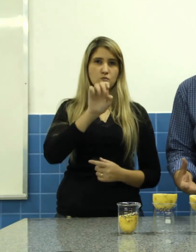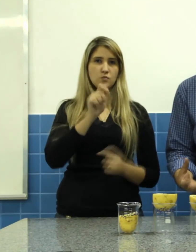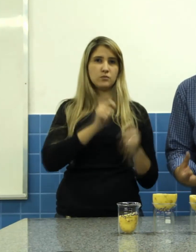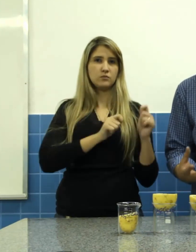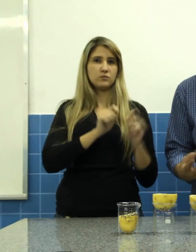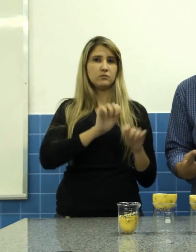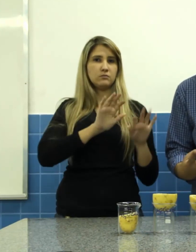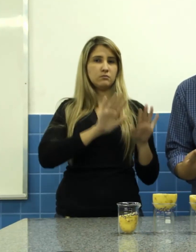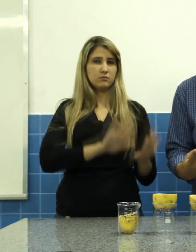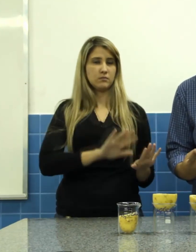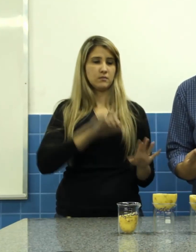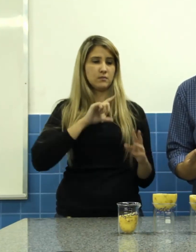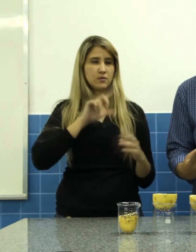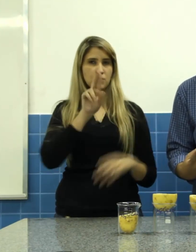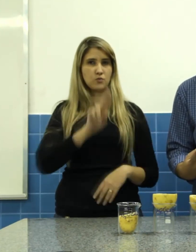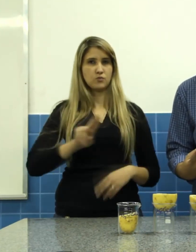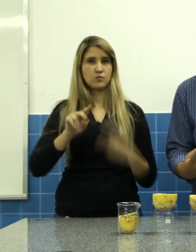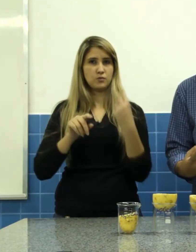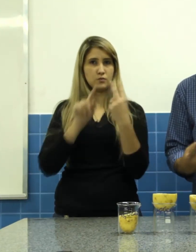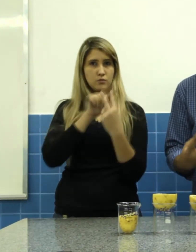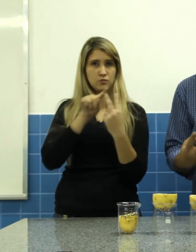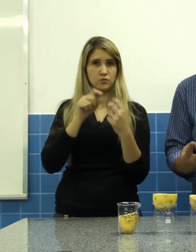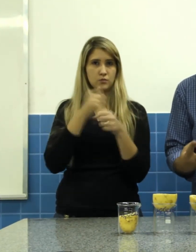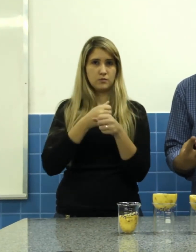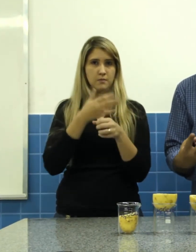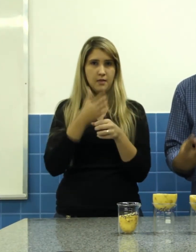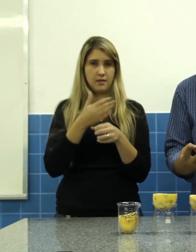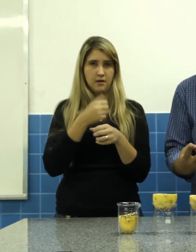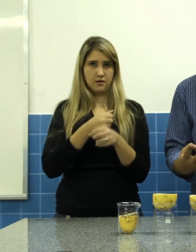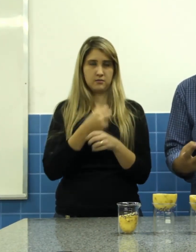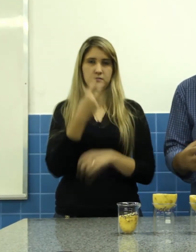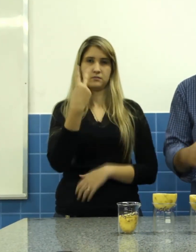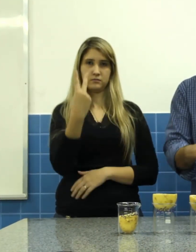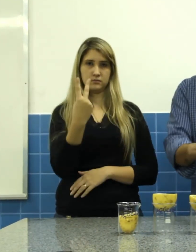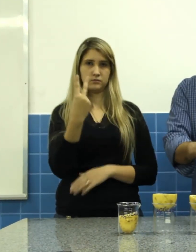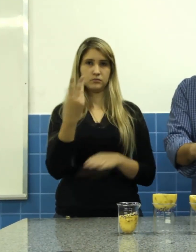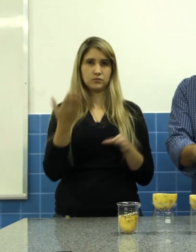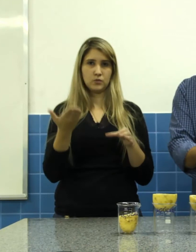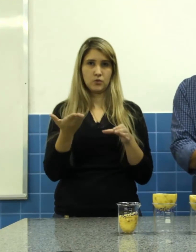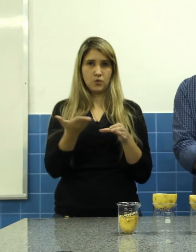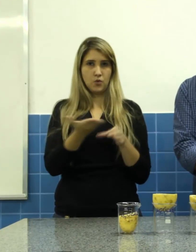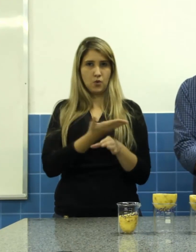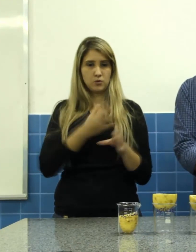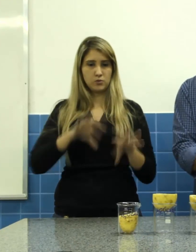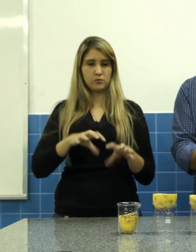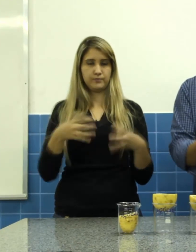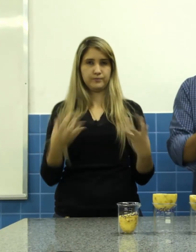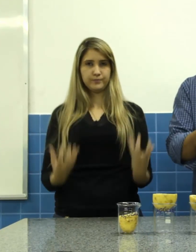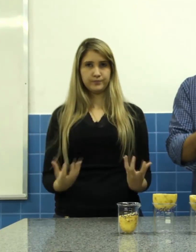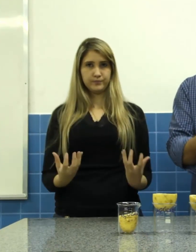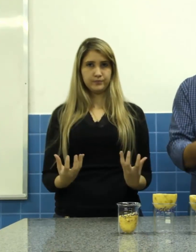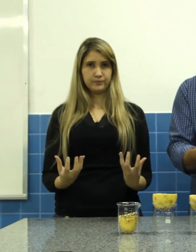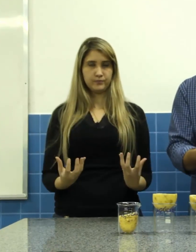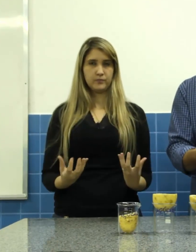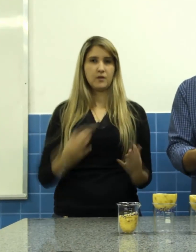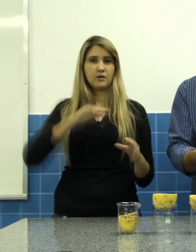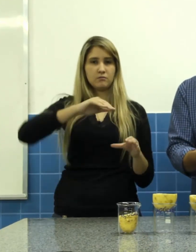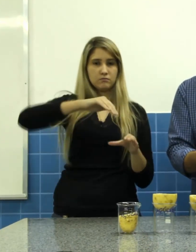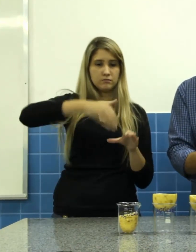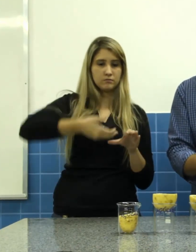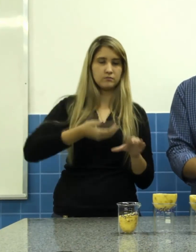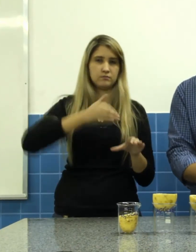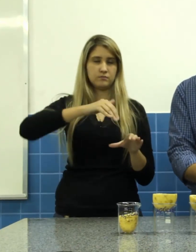utilizamos aqui duas batatas, pegamos essas duas batatas, cortamos ela na transversal, fizemos